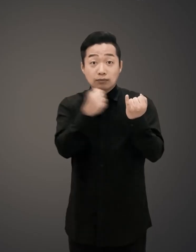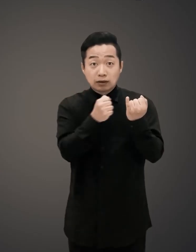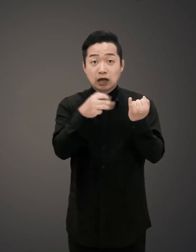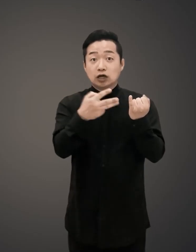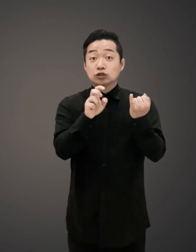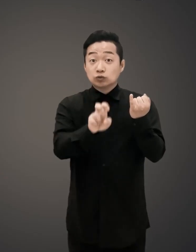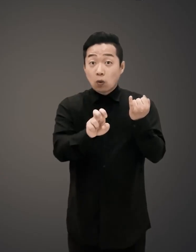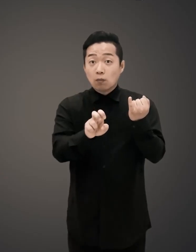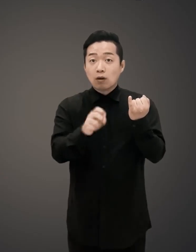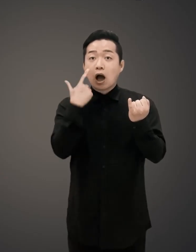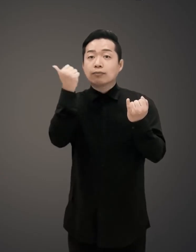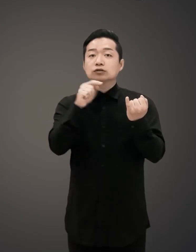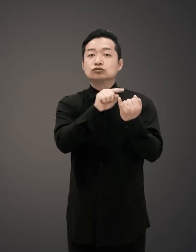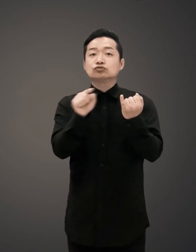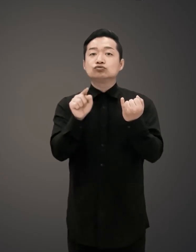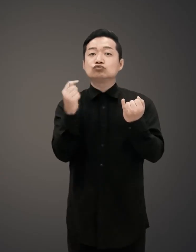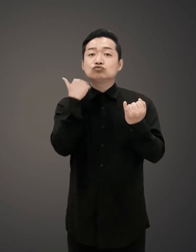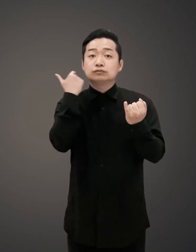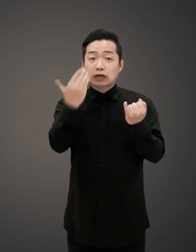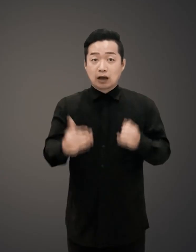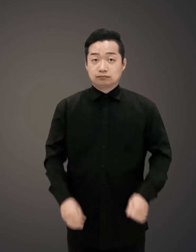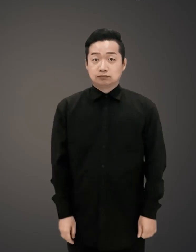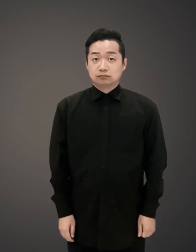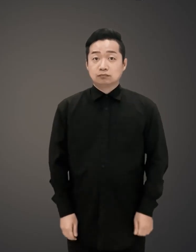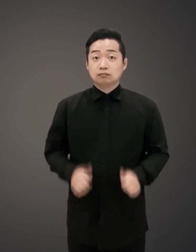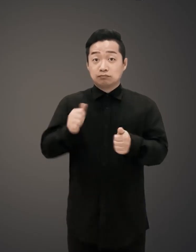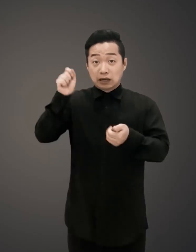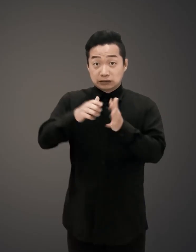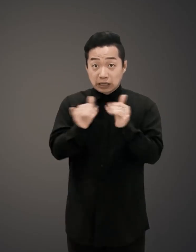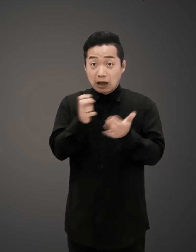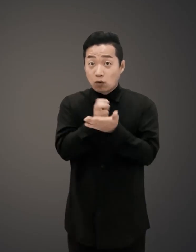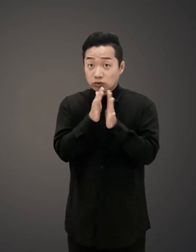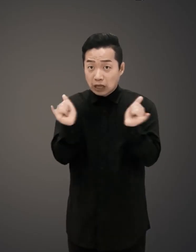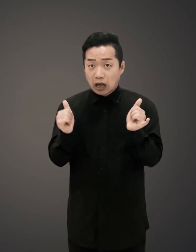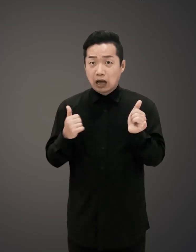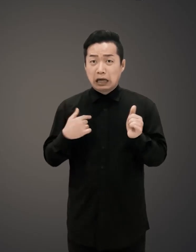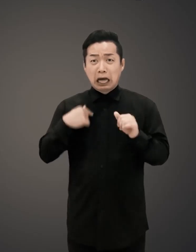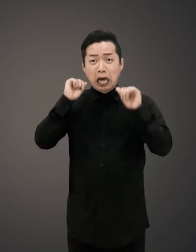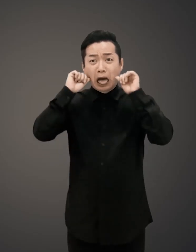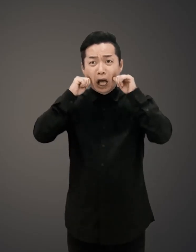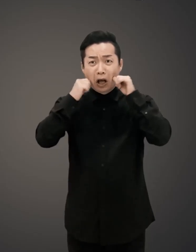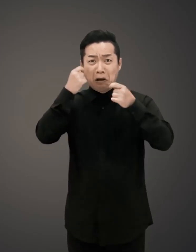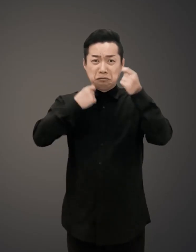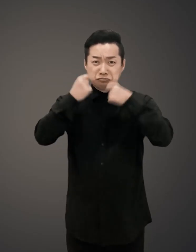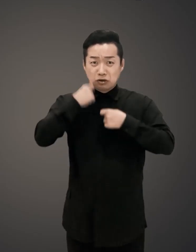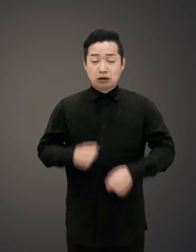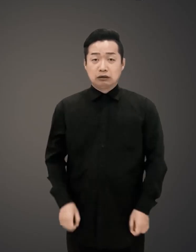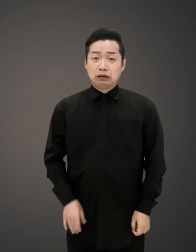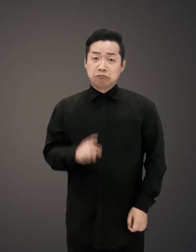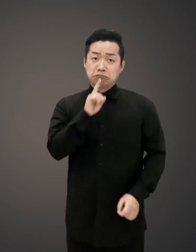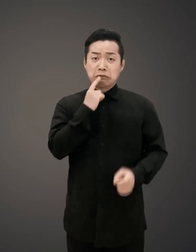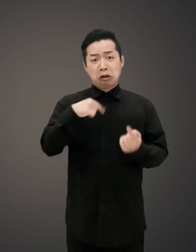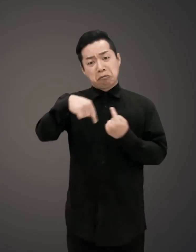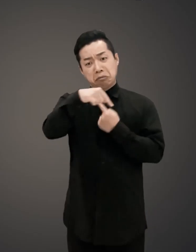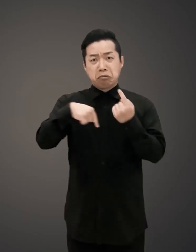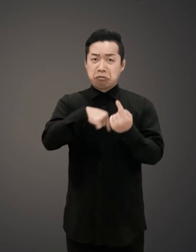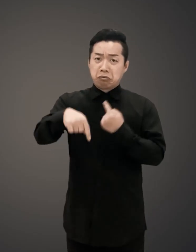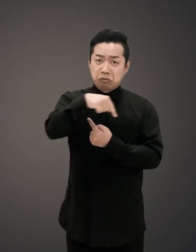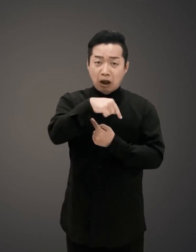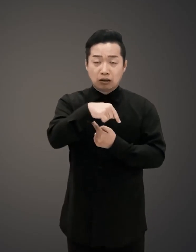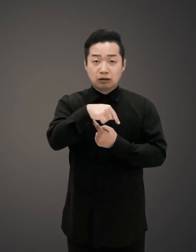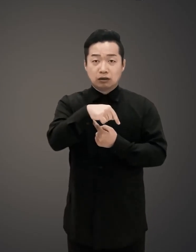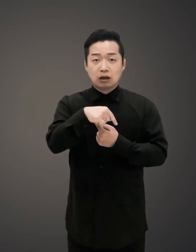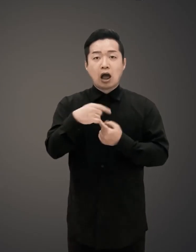톰 로빈슨입니까? 증인의 아버지입니까? 그녀는 판사와 변호사가 자신을 놀린다며 울어댔고